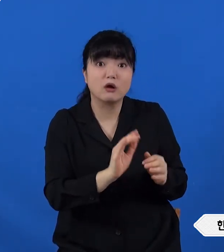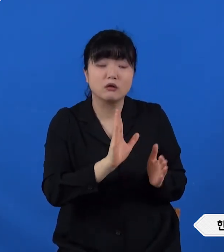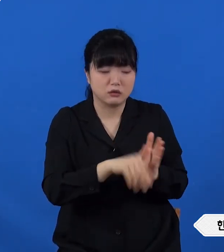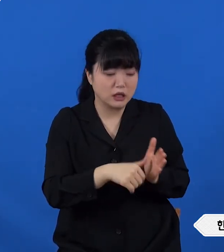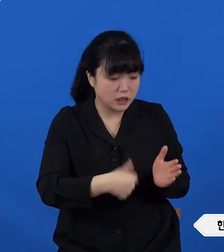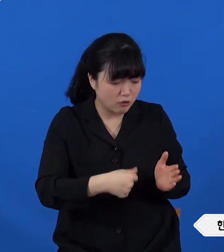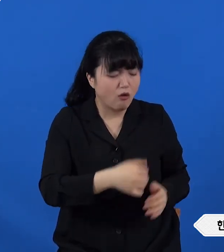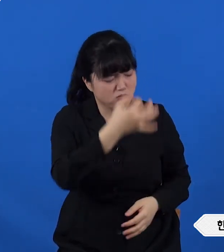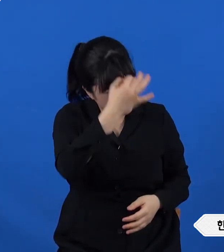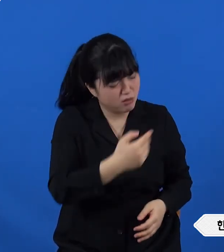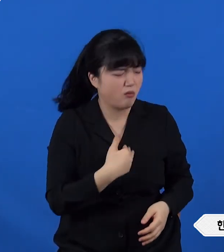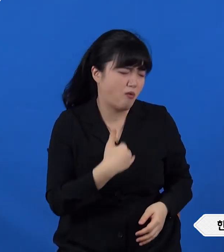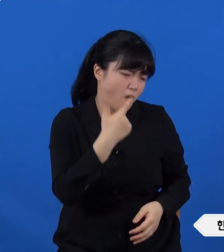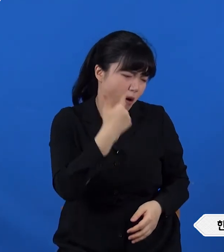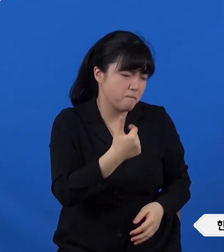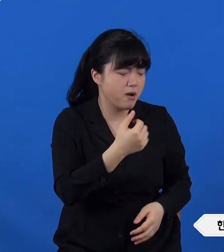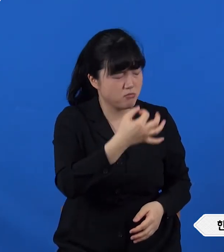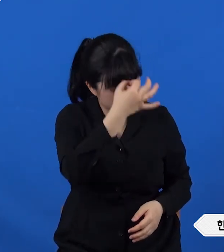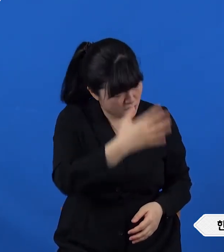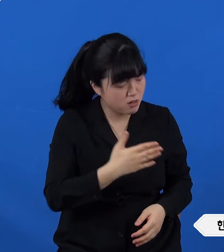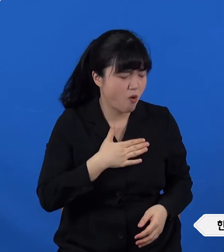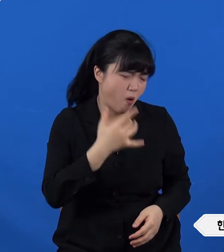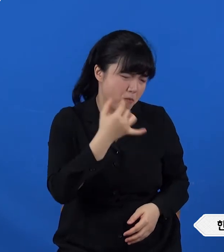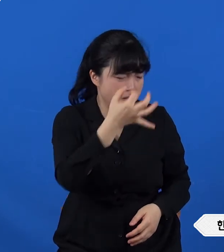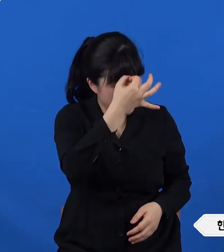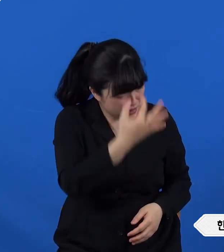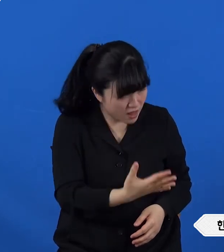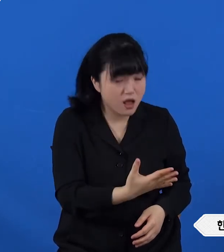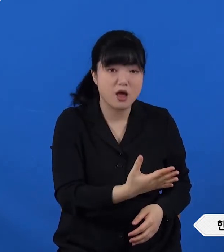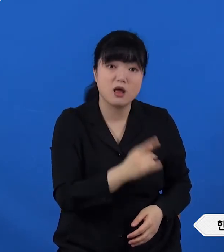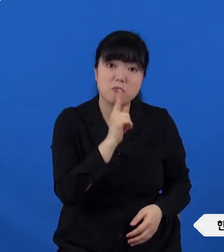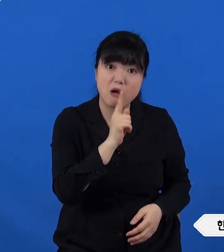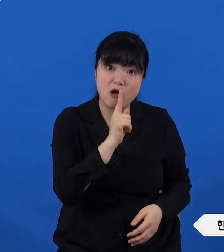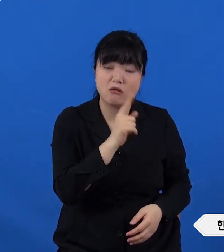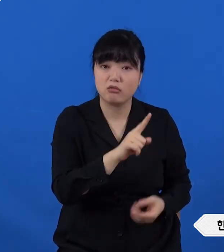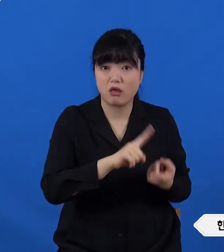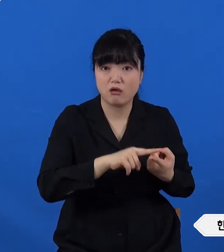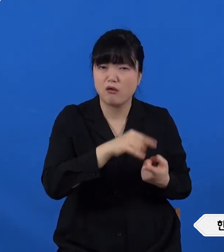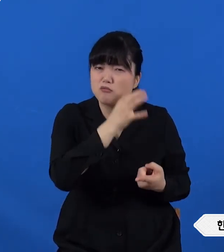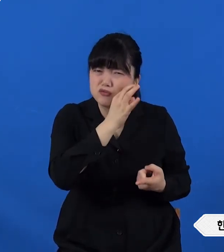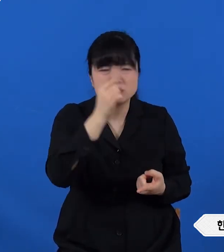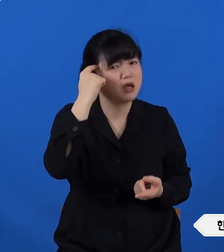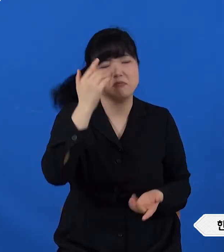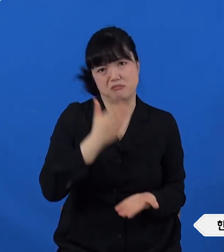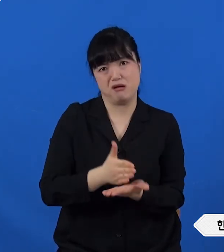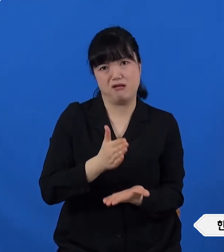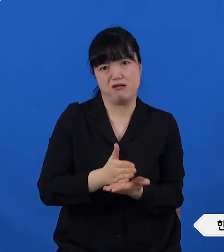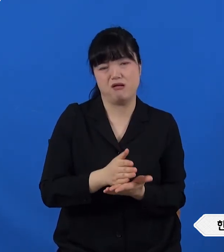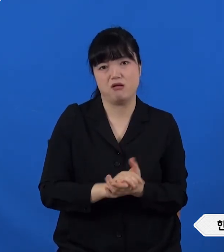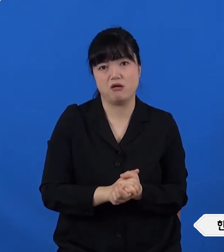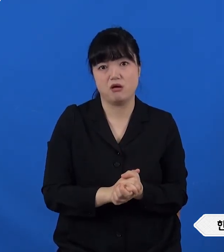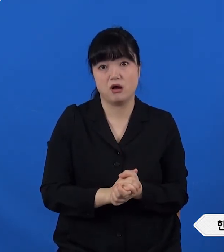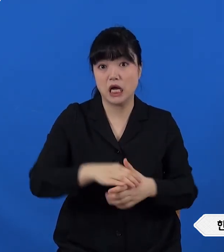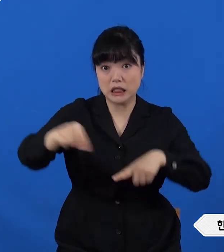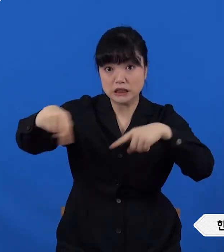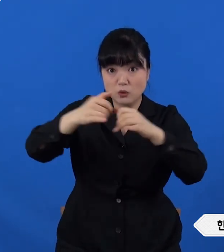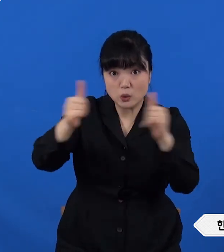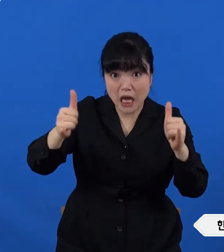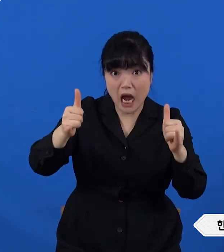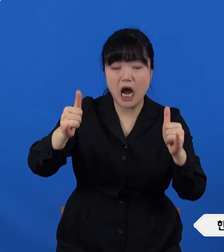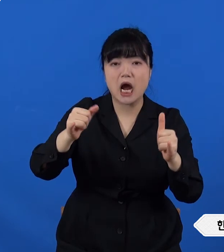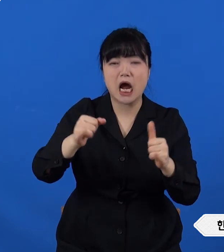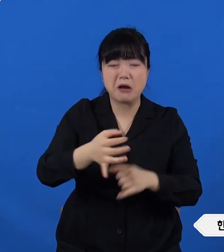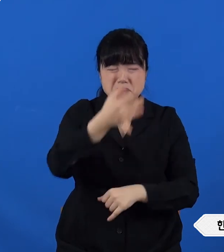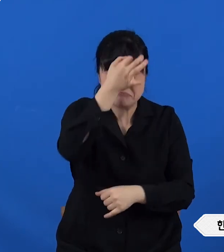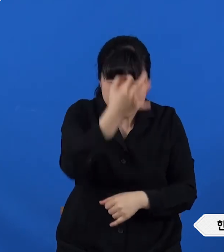자식에게라도 내가 잘못했다, 아빠가 잘못했어 말하는 것을 부끄러워하지 마십시오. 지도자가 될수록 그 말